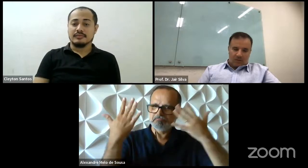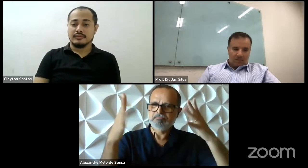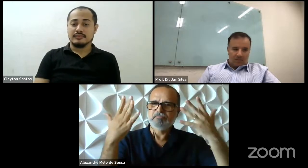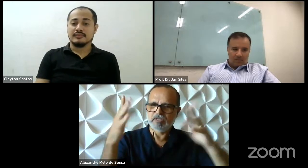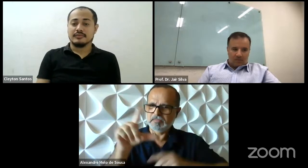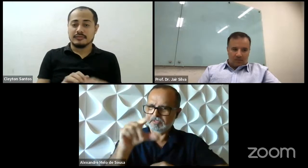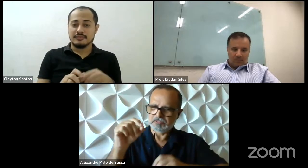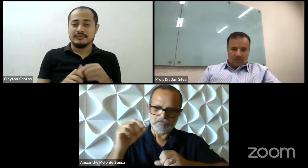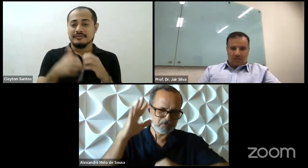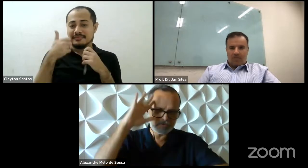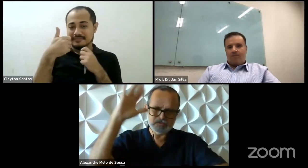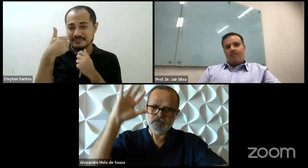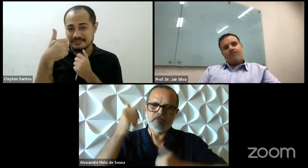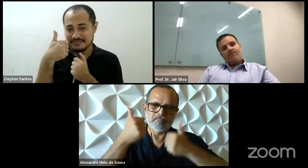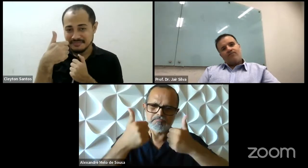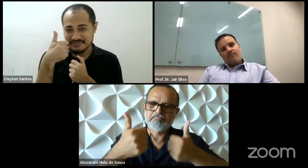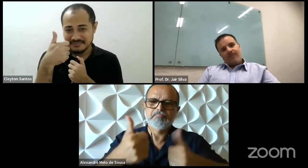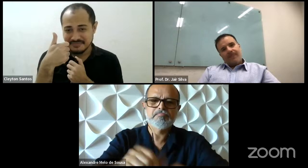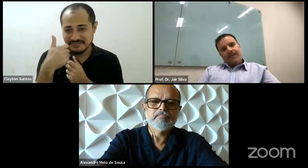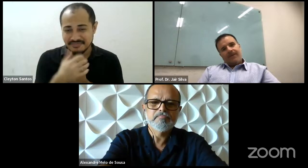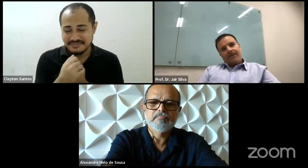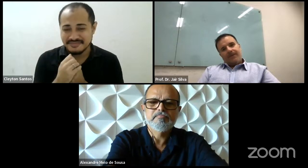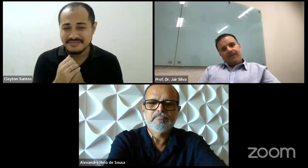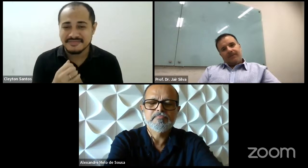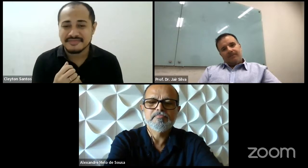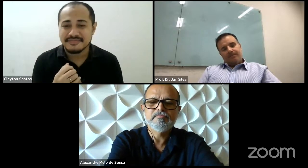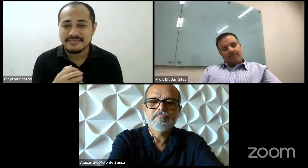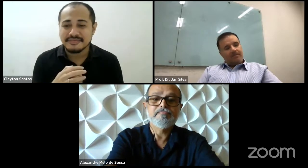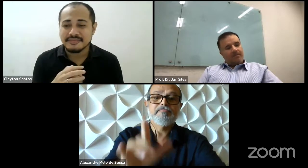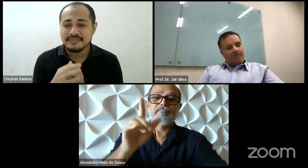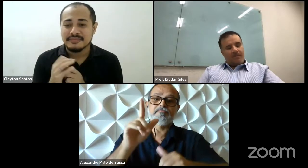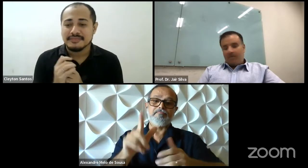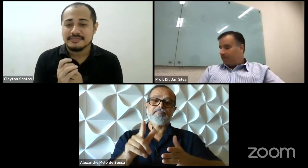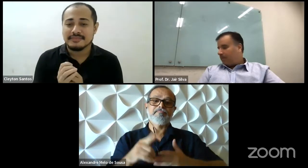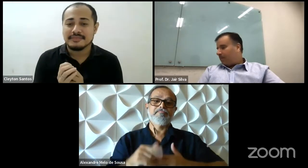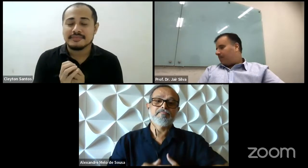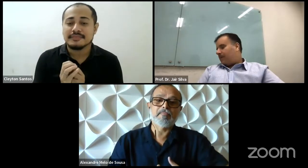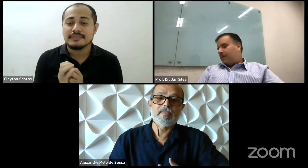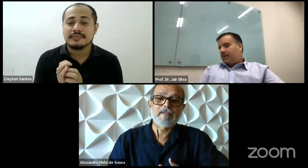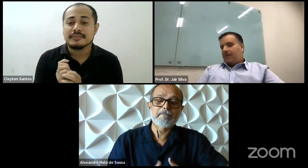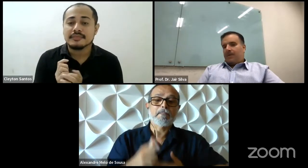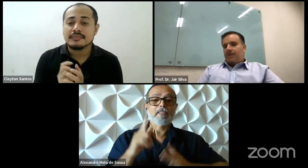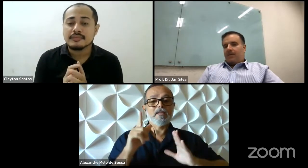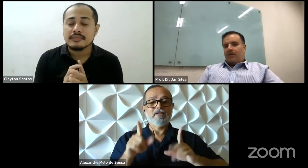sobre a questão da fonética e da fonologia, que eu gostei demais também desses teóricos.